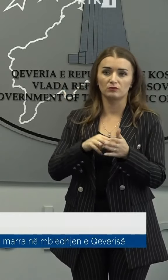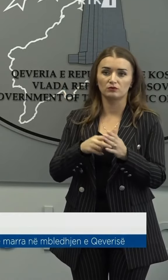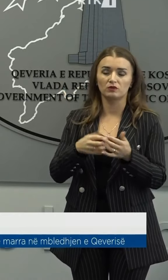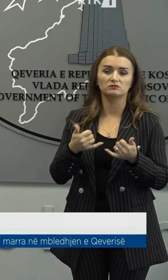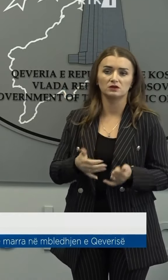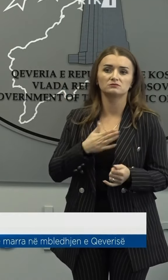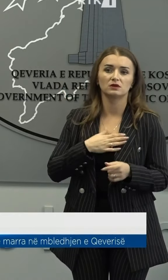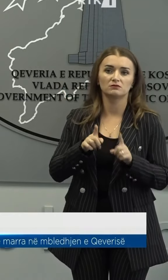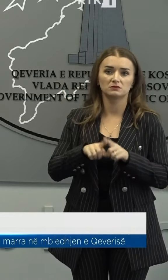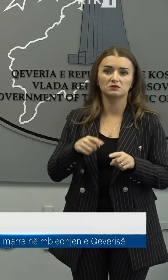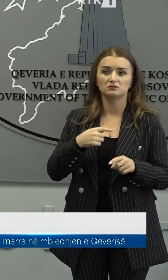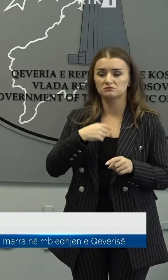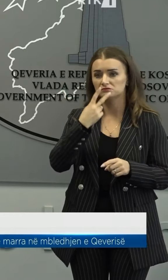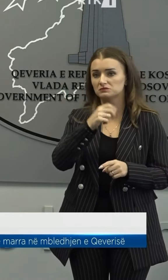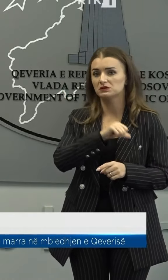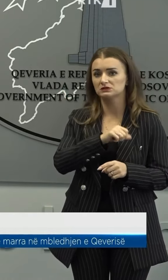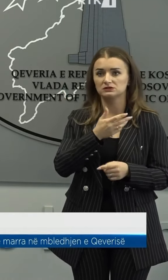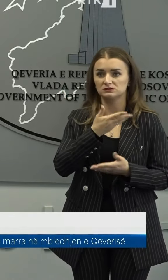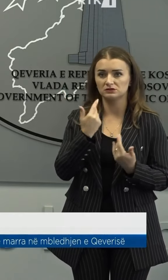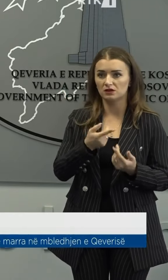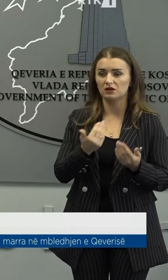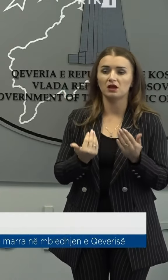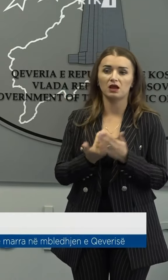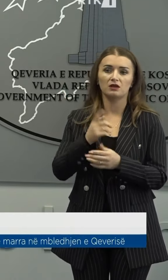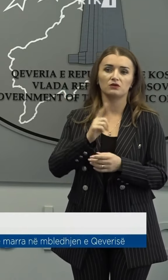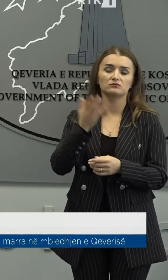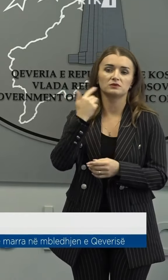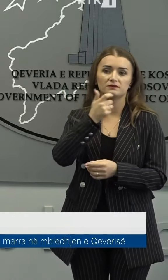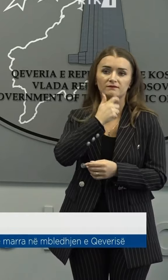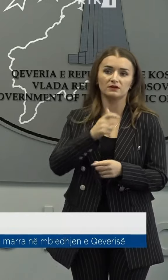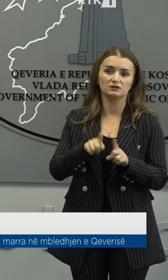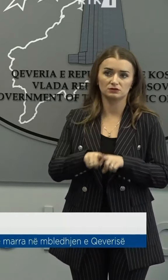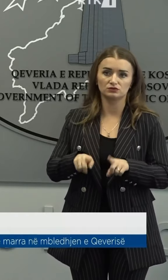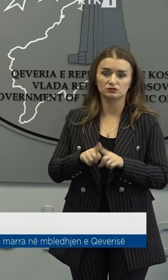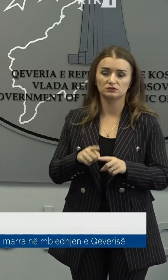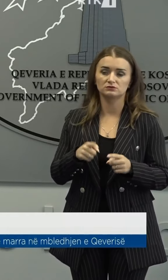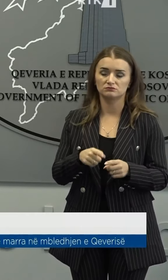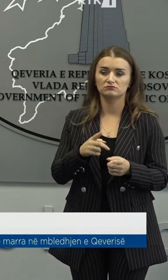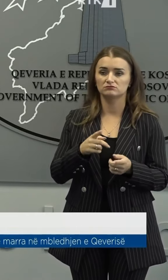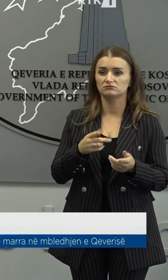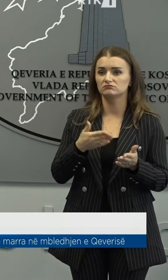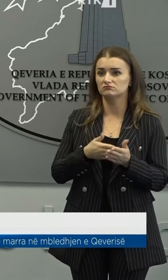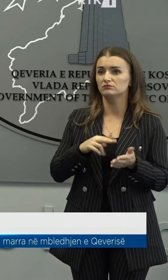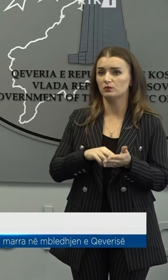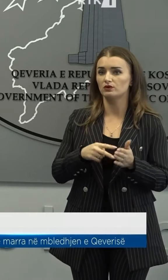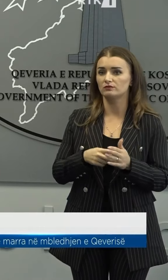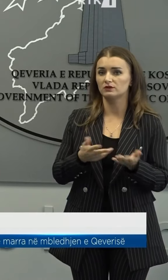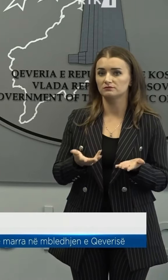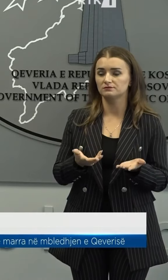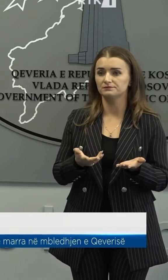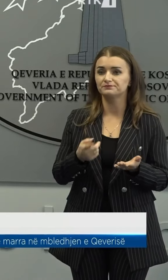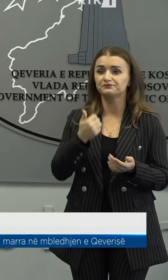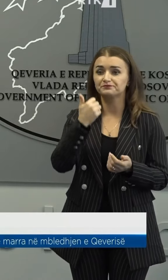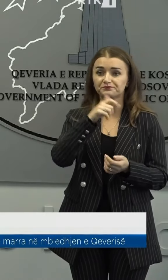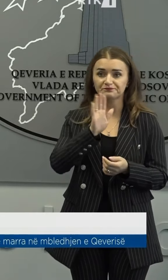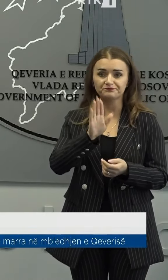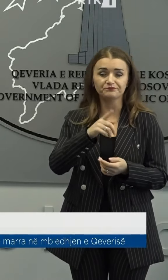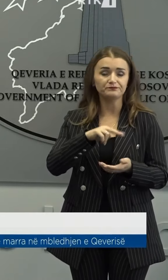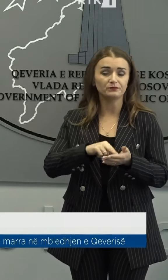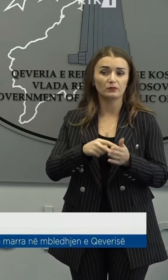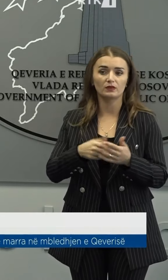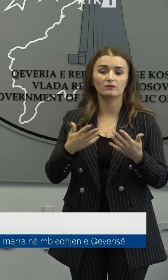çka të re prej atyre të vjetrëve të cilët naturisht. Problemin më të madhe kanë që sikur